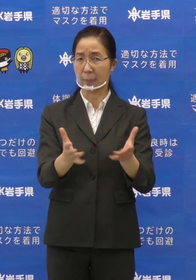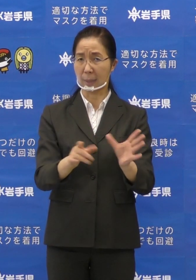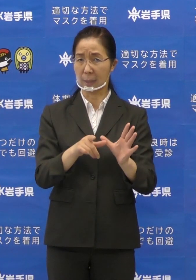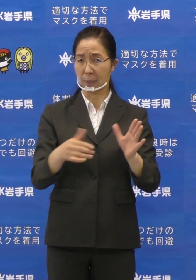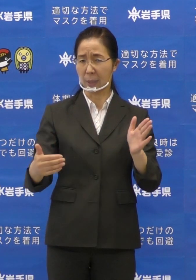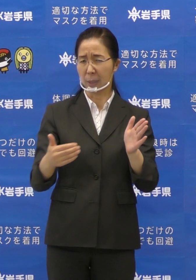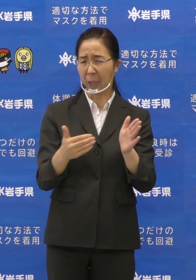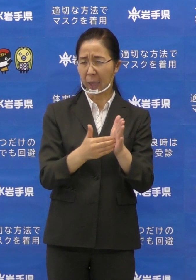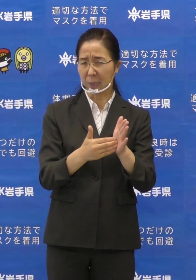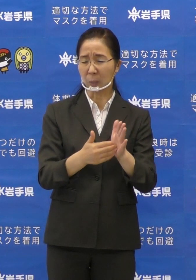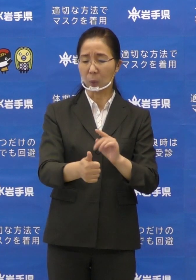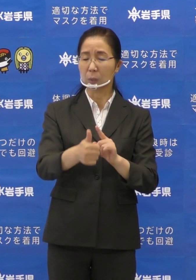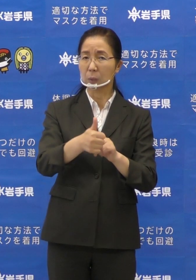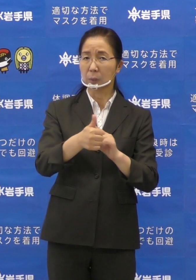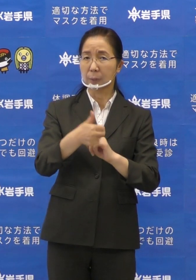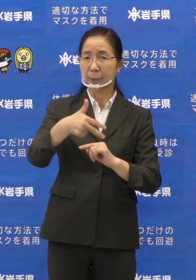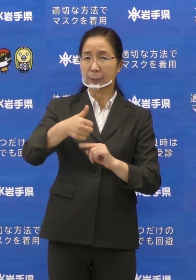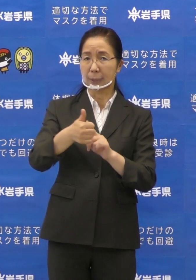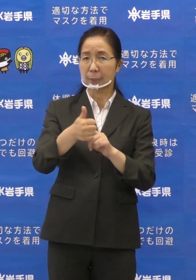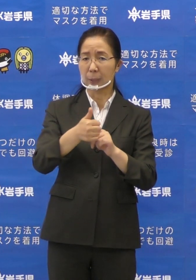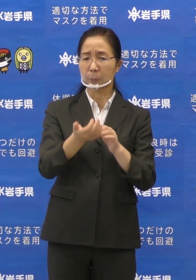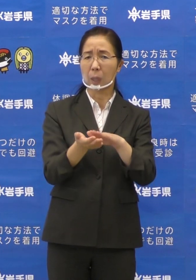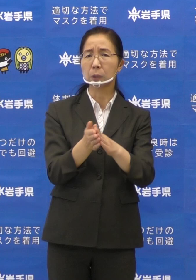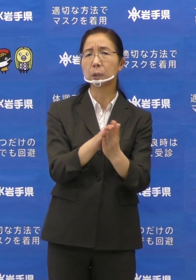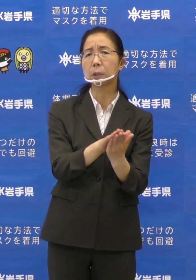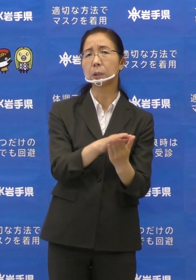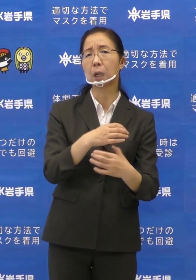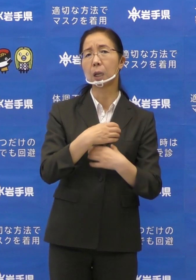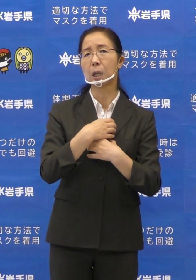的にカイロレンは死んじゃうと思う。